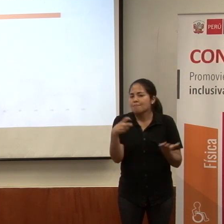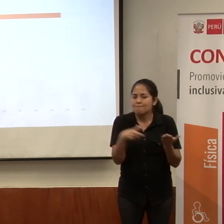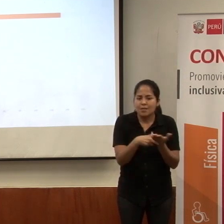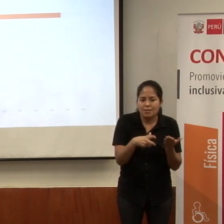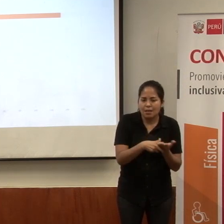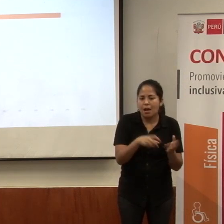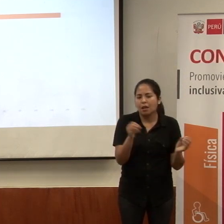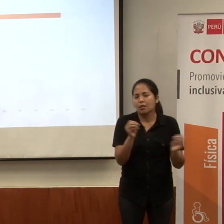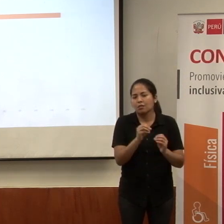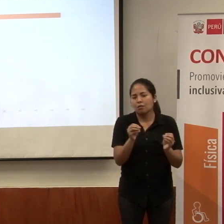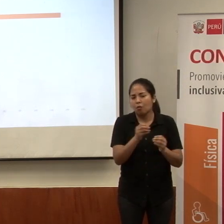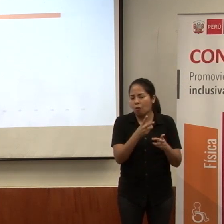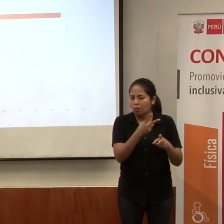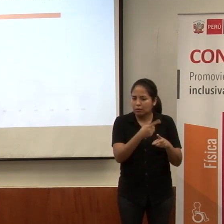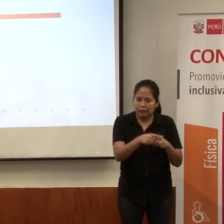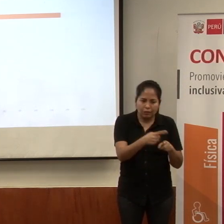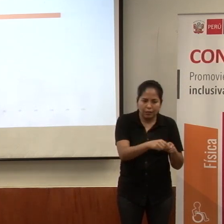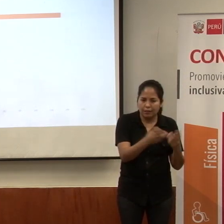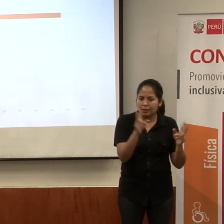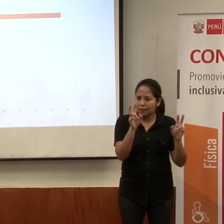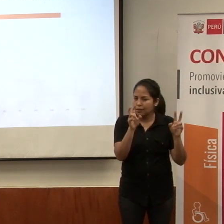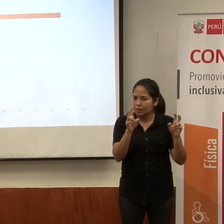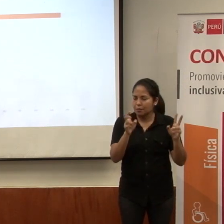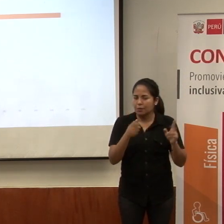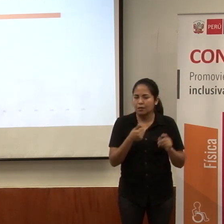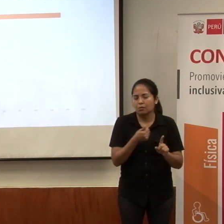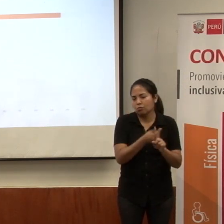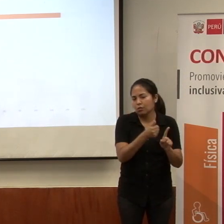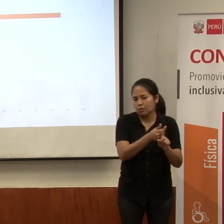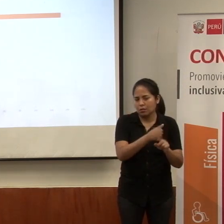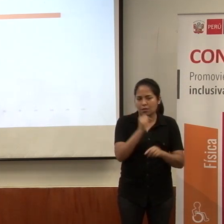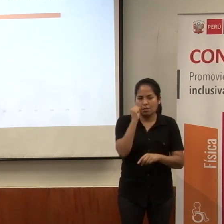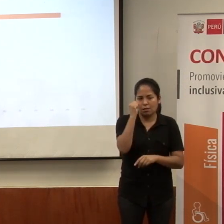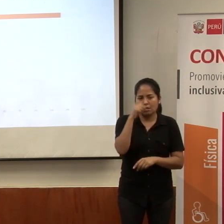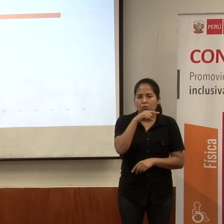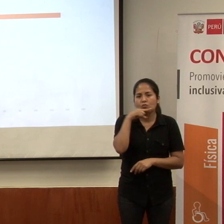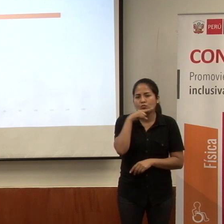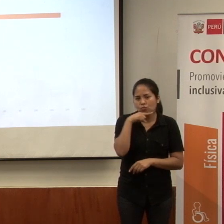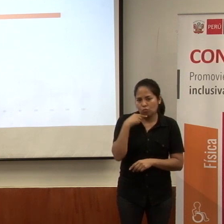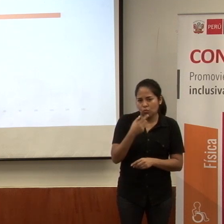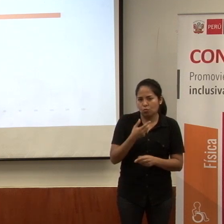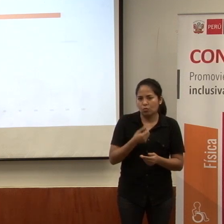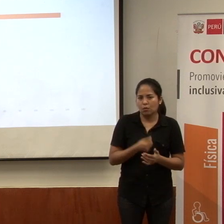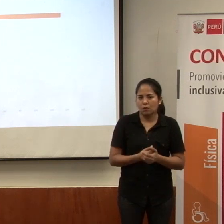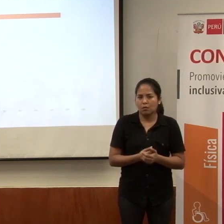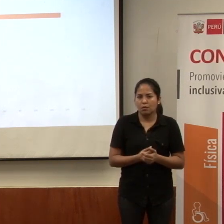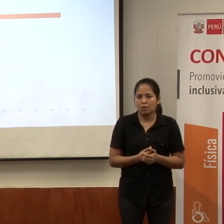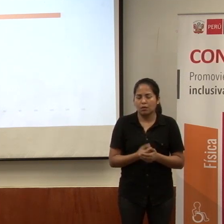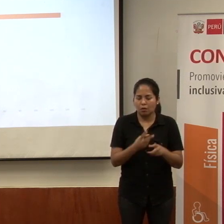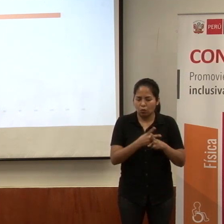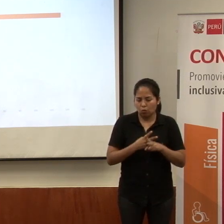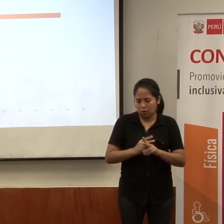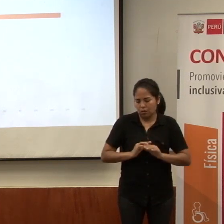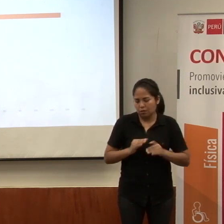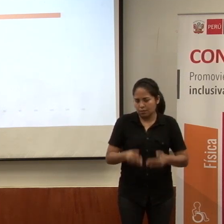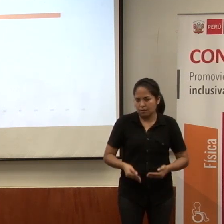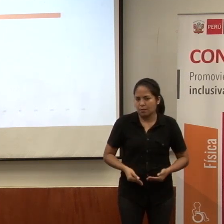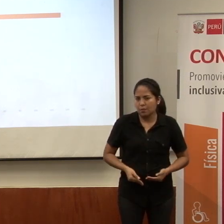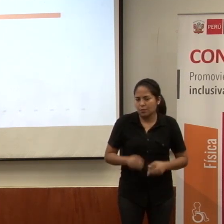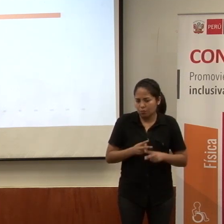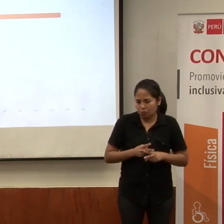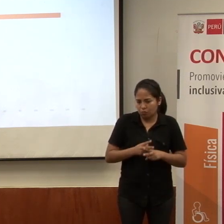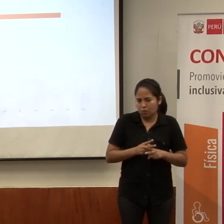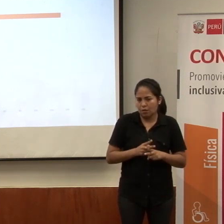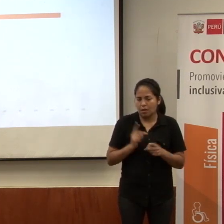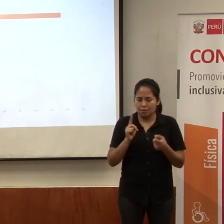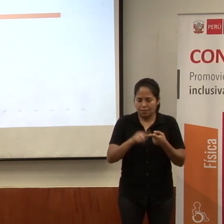no se enferme, ni muera, que es fundamental el derecho de la mujer a no tener daño por parir, por dar a luz,